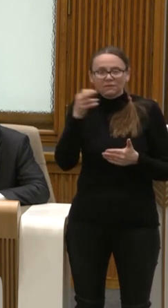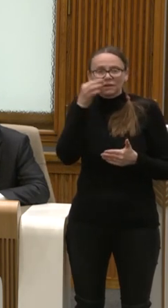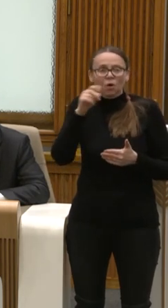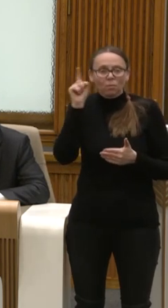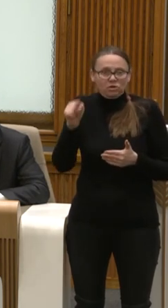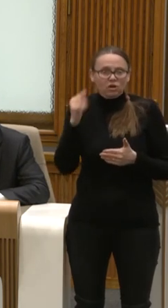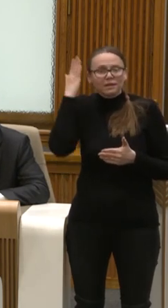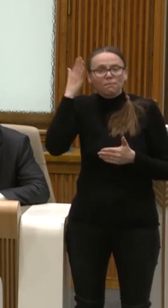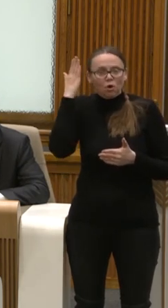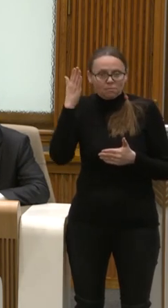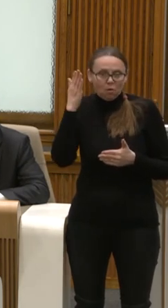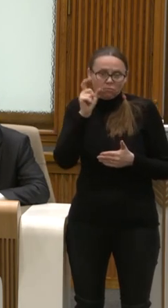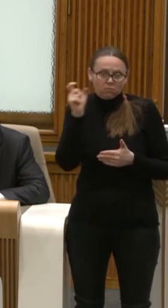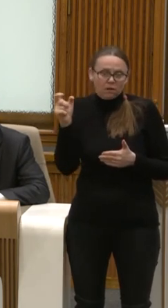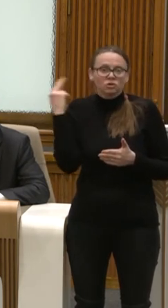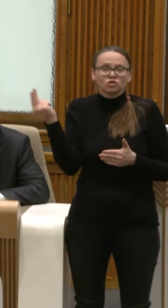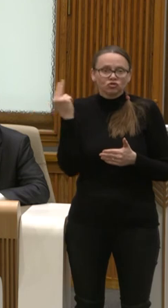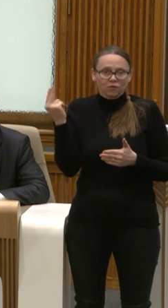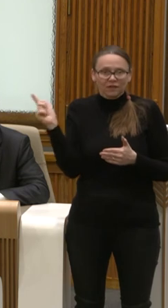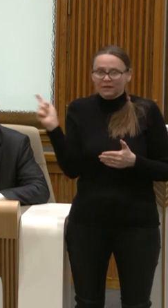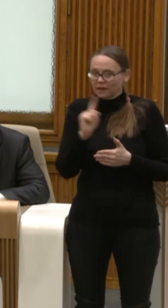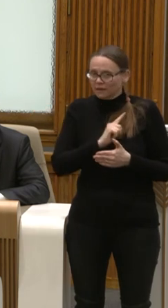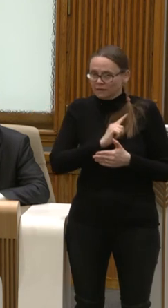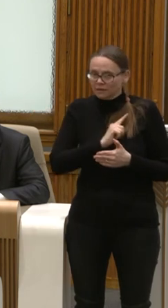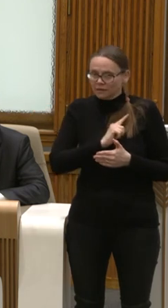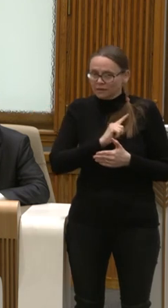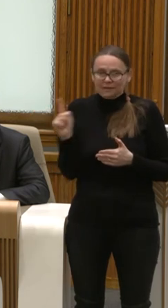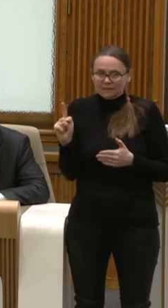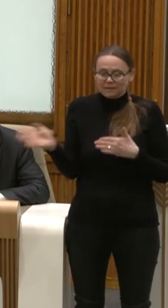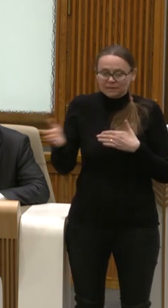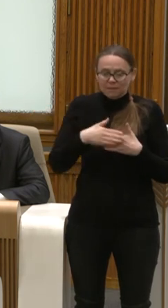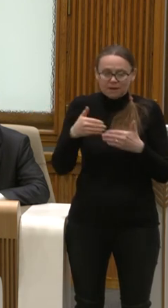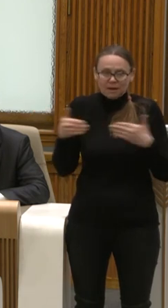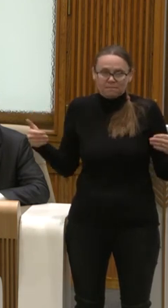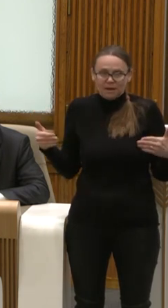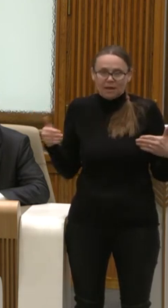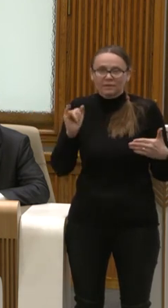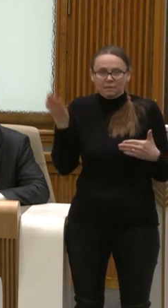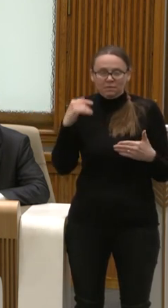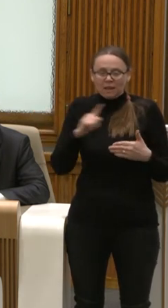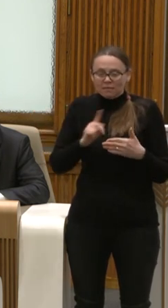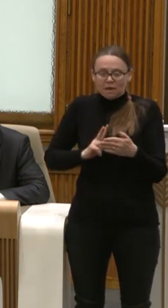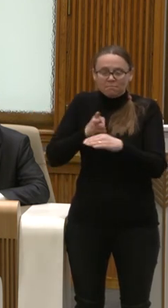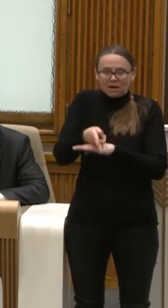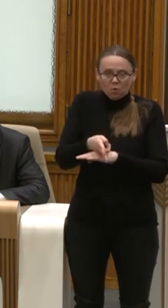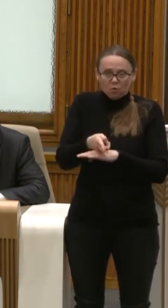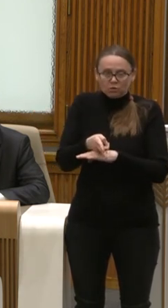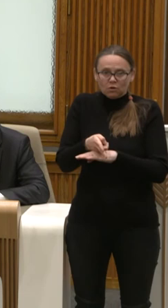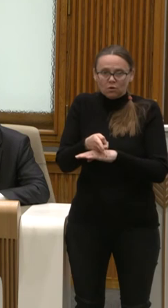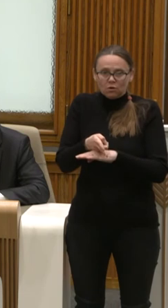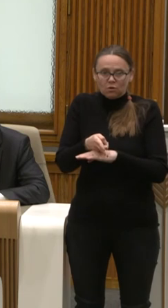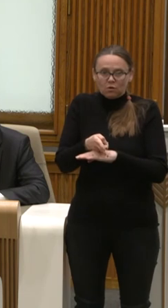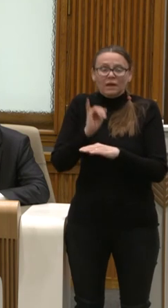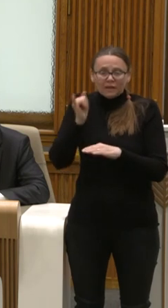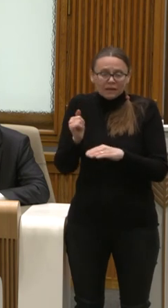vprašanje pojmov. Ne, Slovenija ni zaprla meje, tako da je bila ta meja neprehodna, je povedla